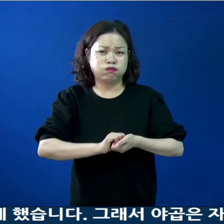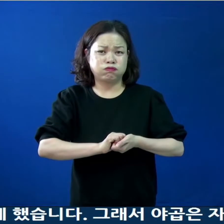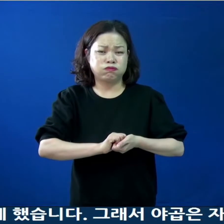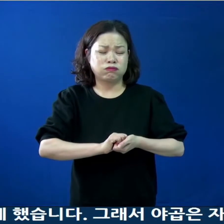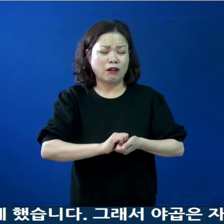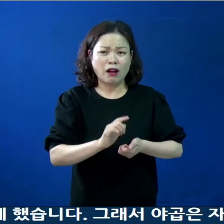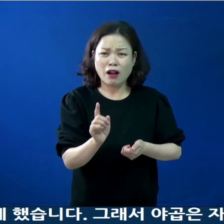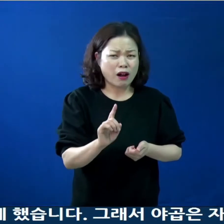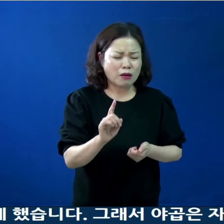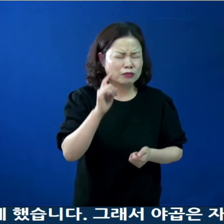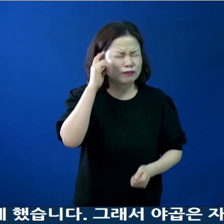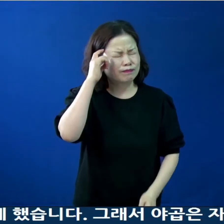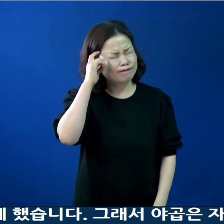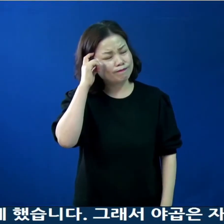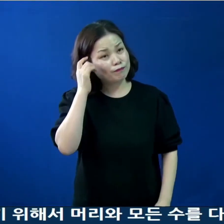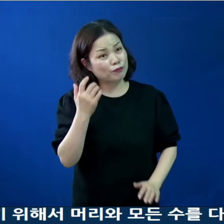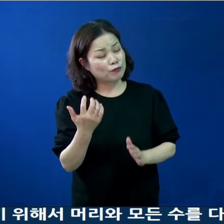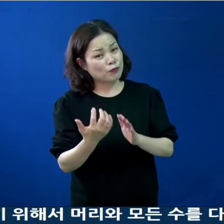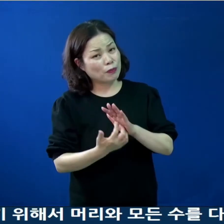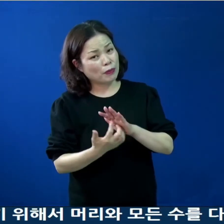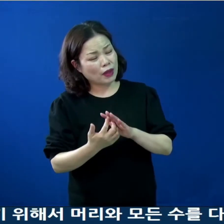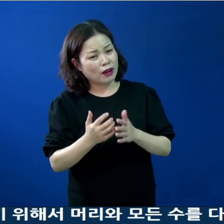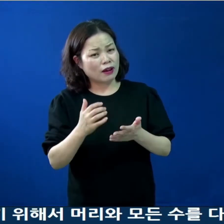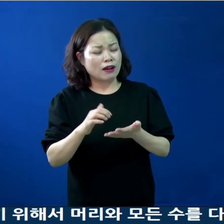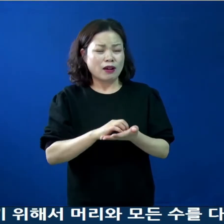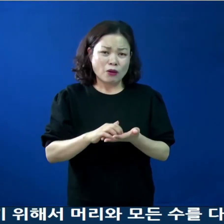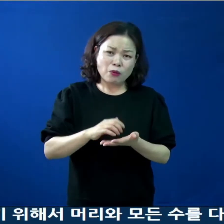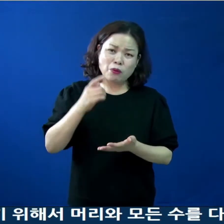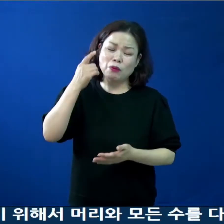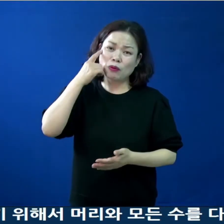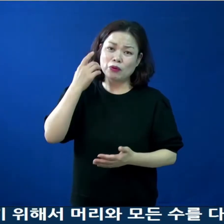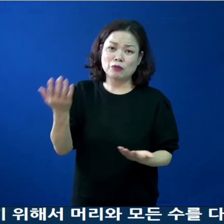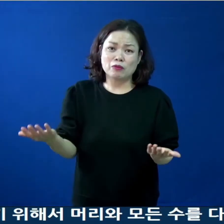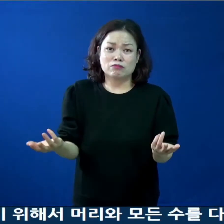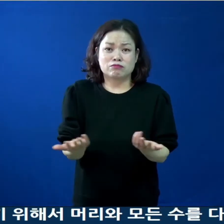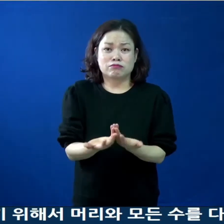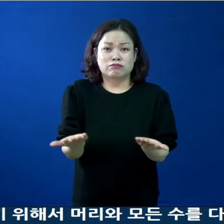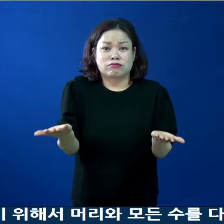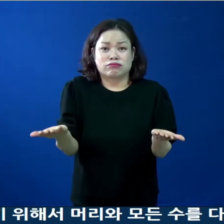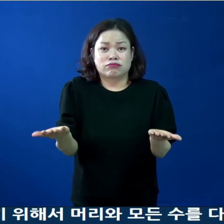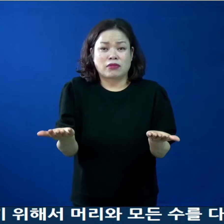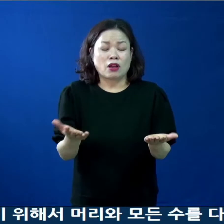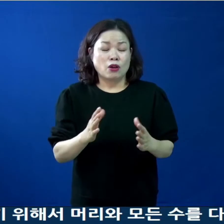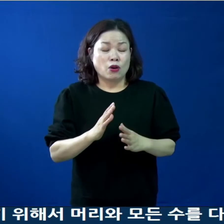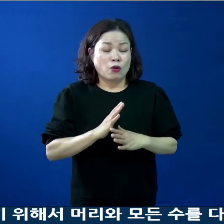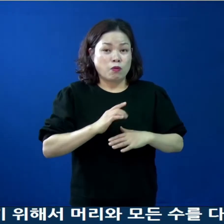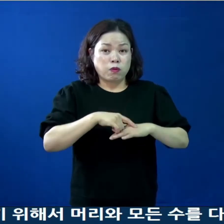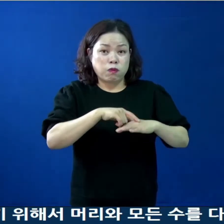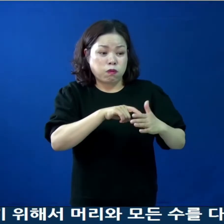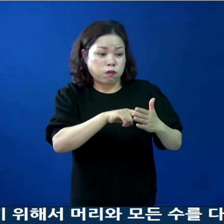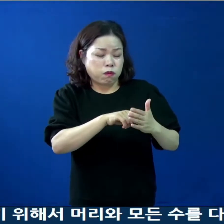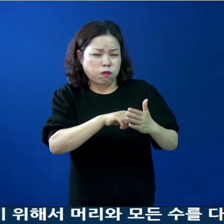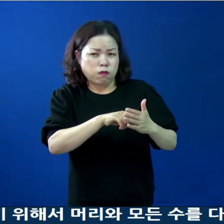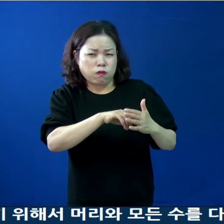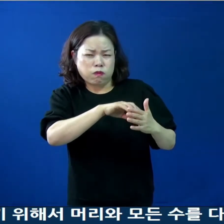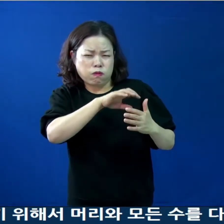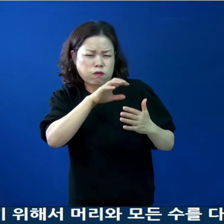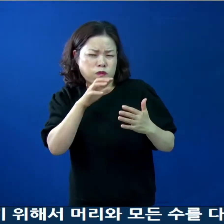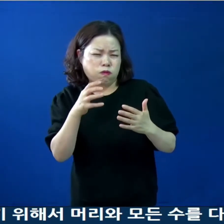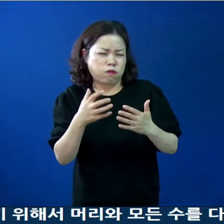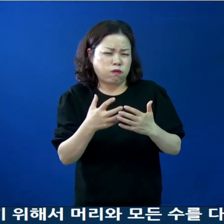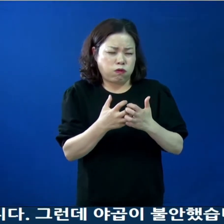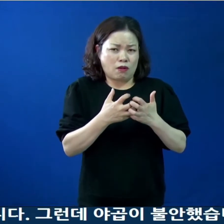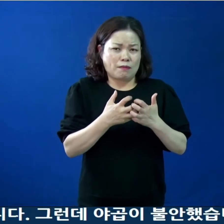도무지 아무리 머리를 써도 살 방도가 보이지 않는 것이죠. 두려움이 그의 마음을 완전히